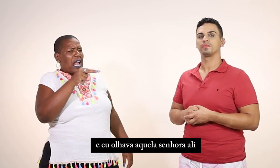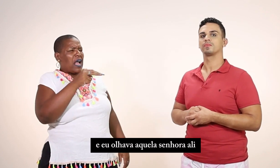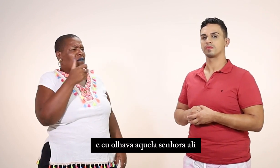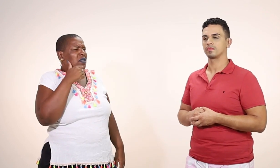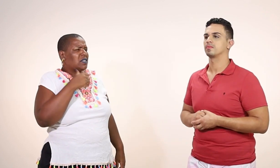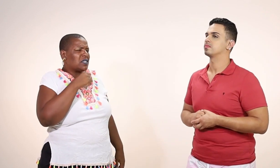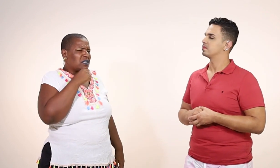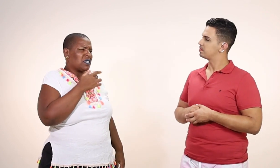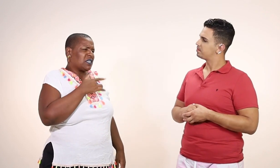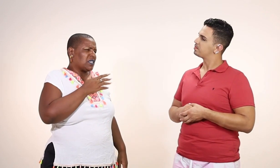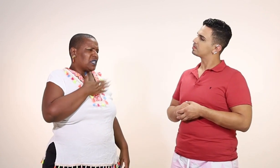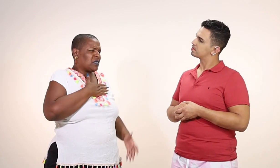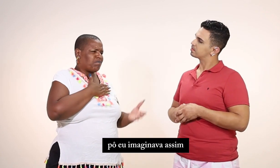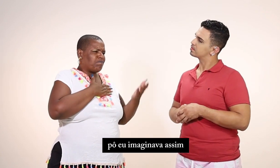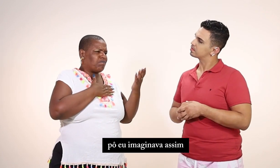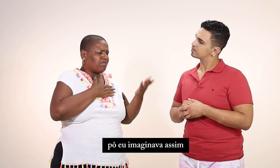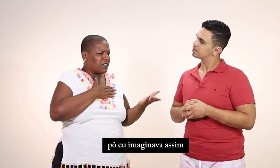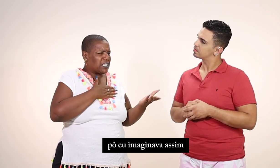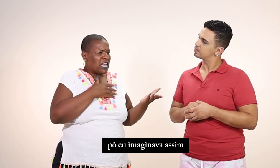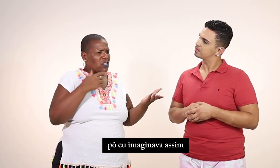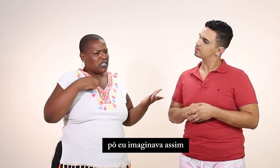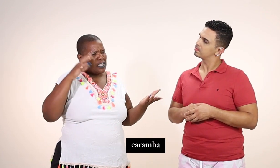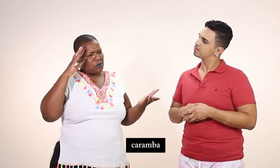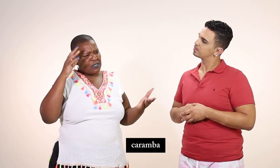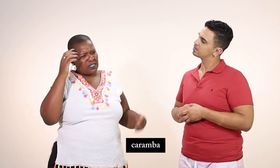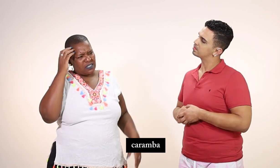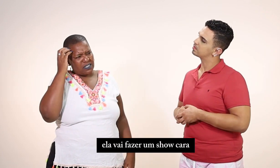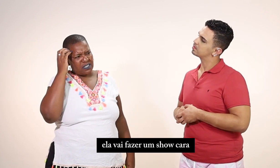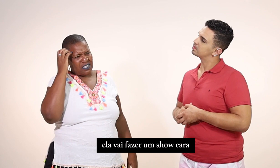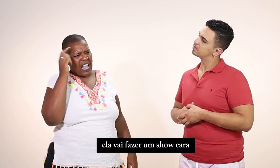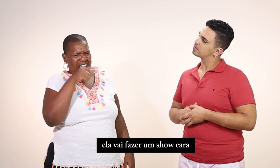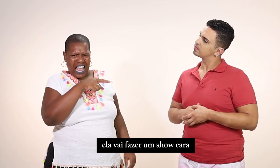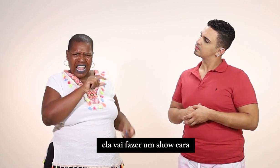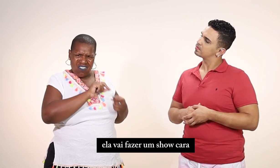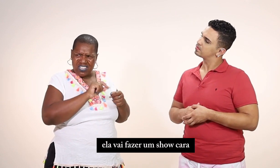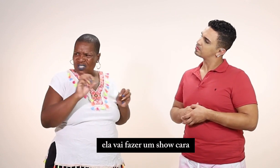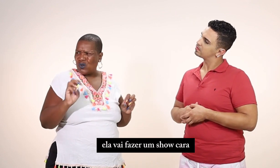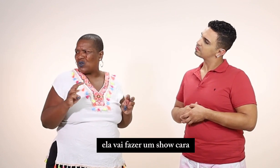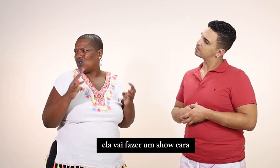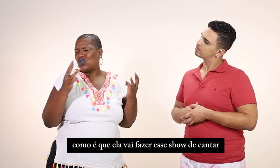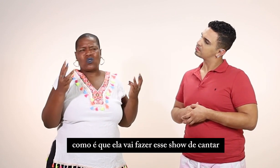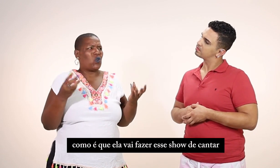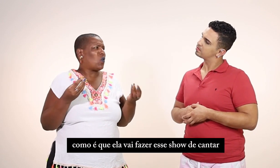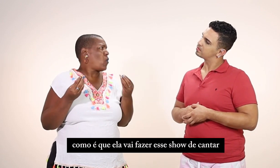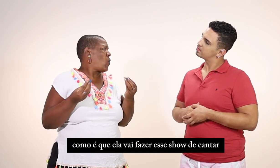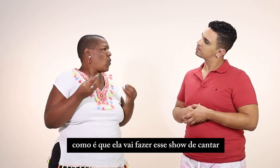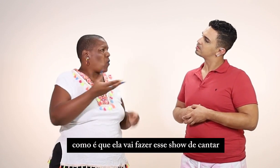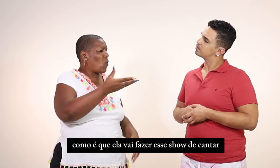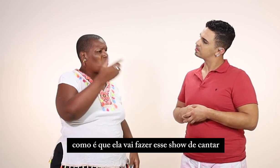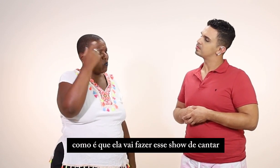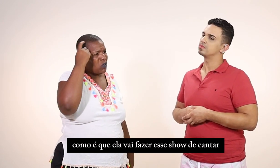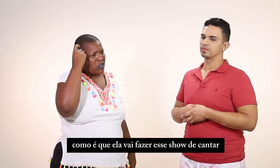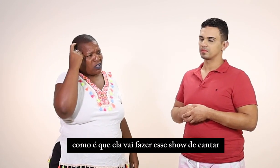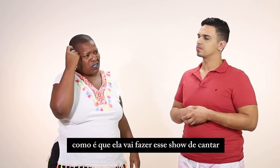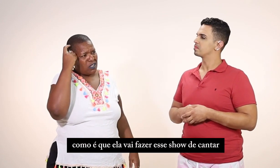ali. Pô, eu imaginava assim, caramba, ela vai fazer um show, cara. Como é que ela vai fazer esse show? Aí chegou lá, subiu no